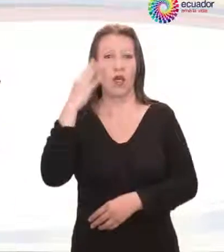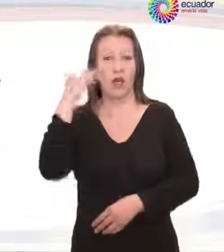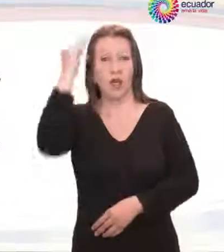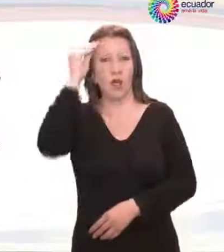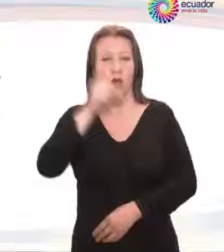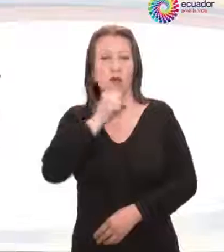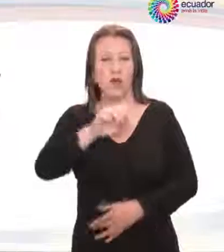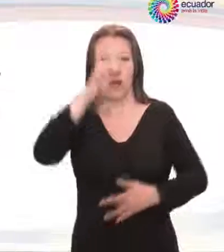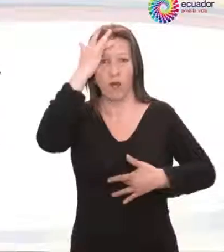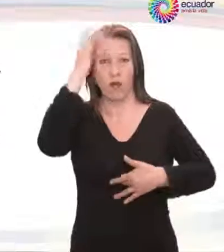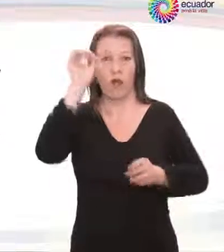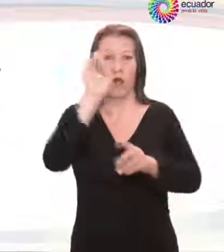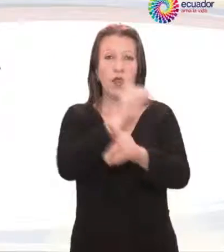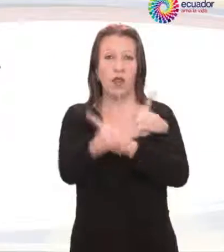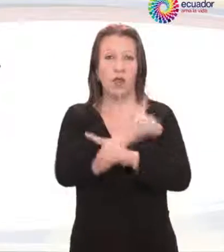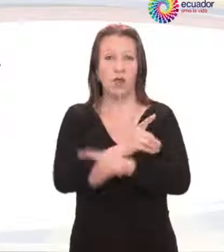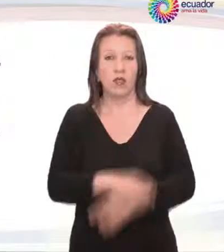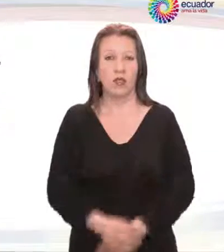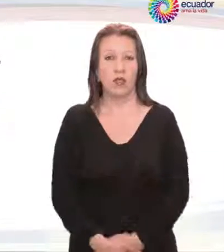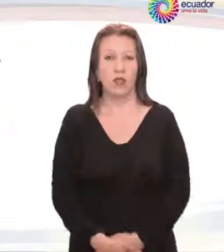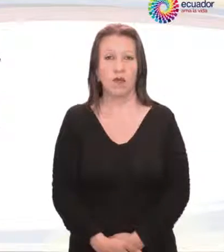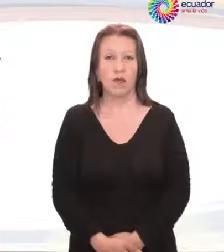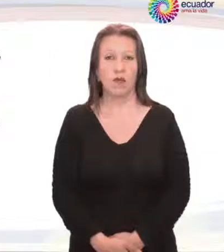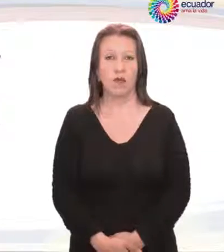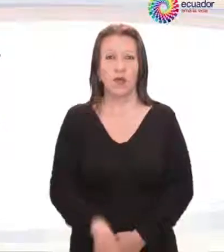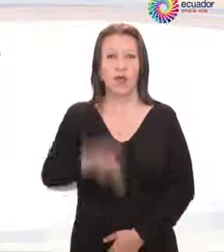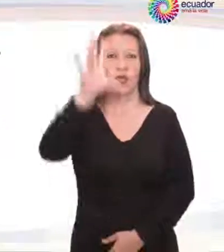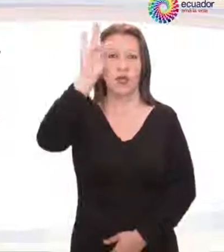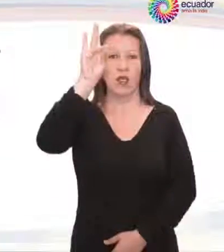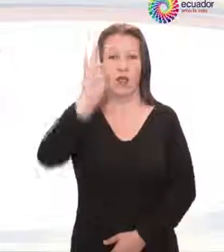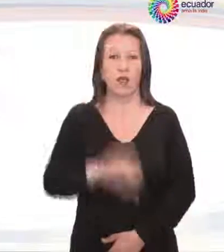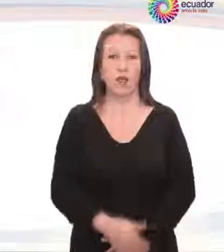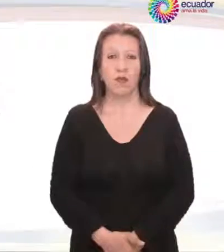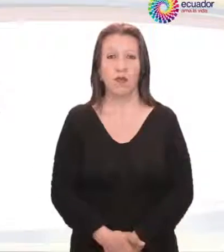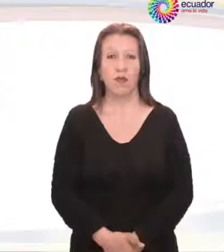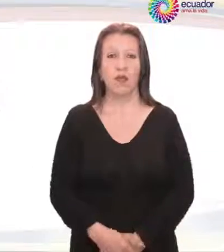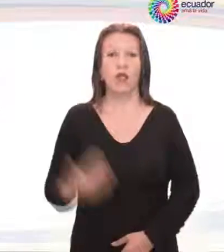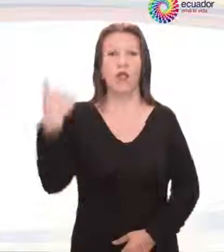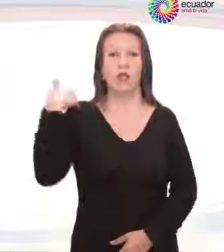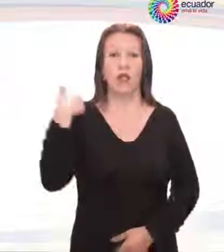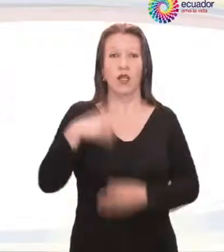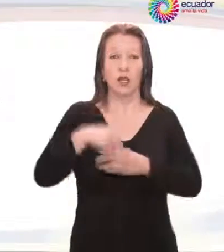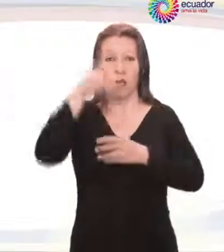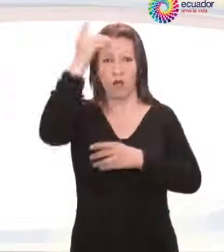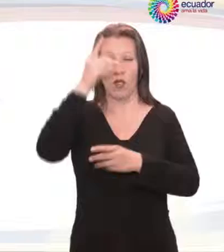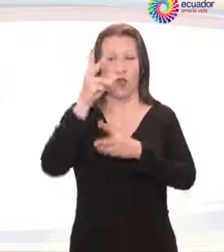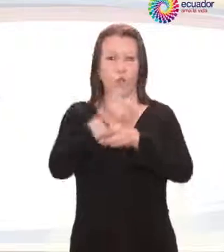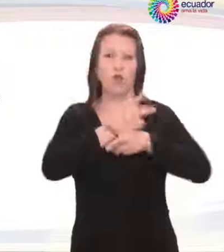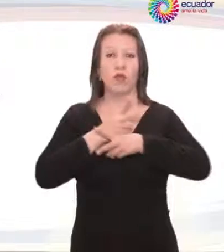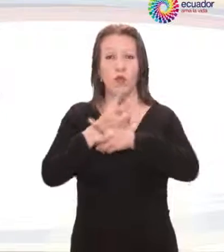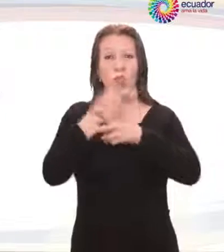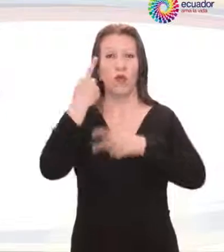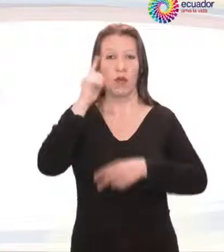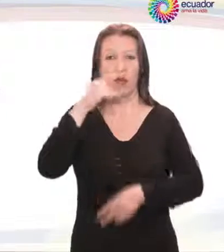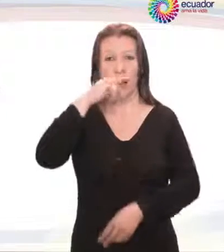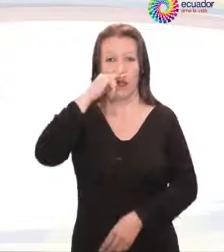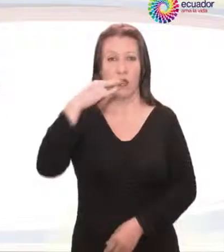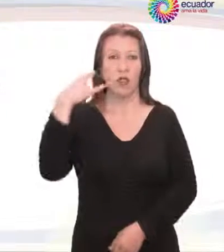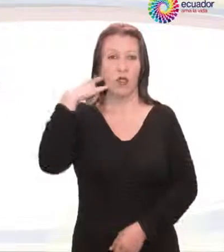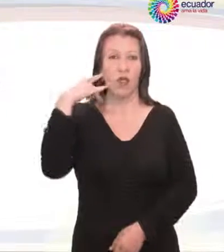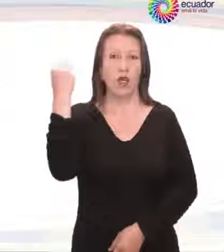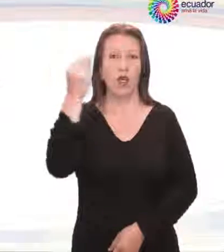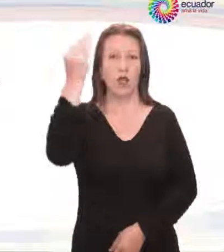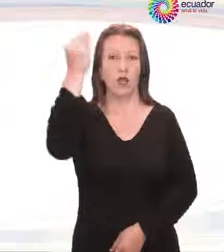enfermas o con discapacidad siete contar con medidas de protección para las niñas niños